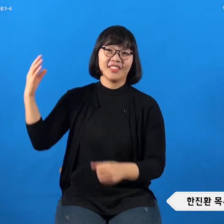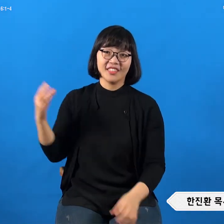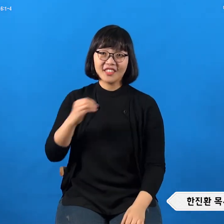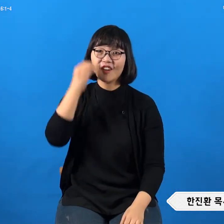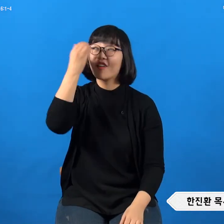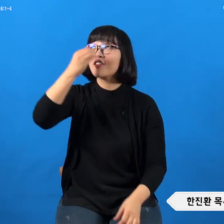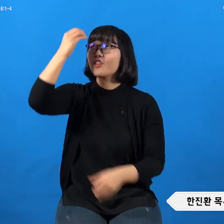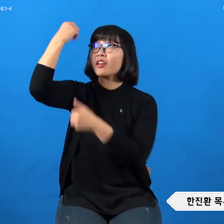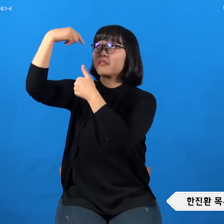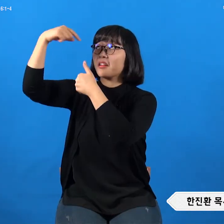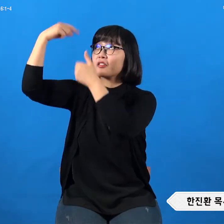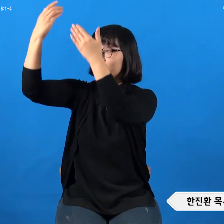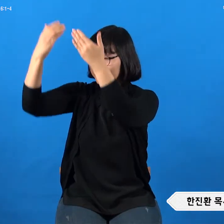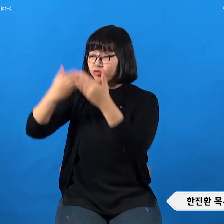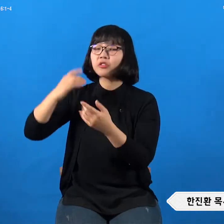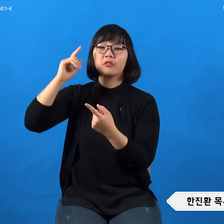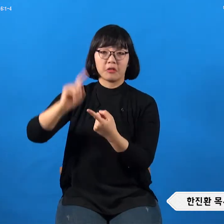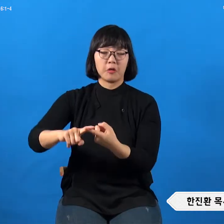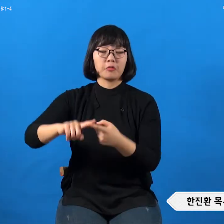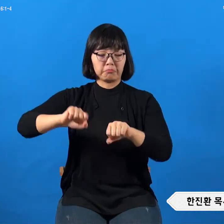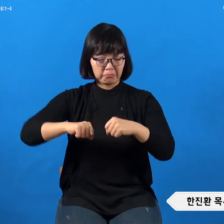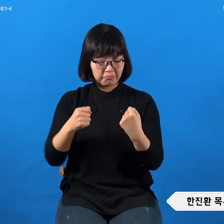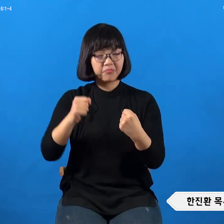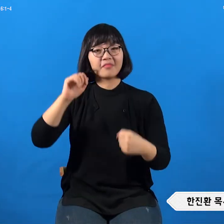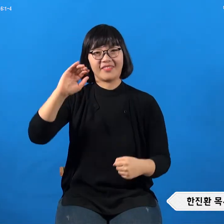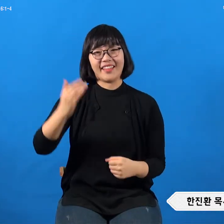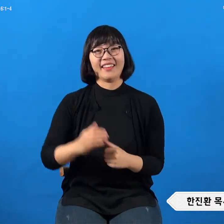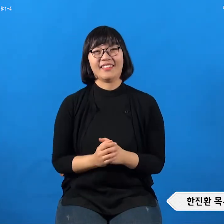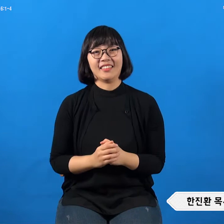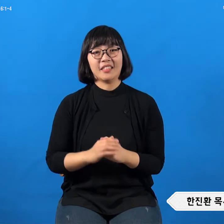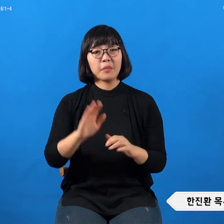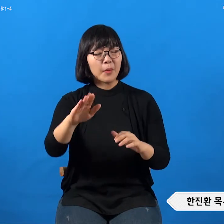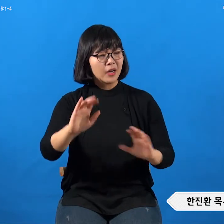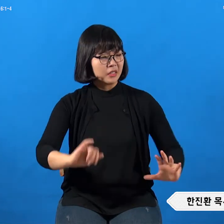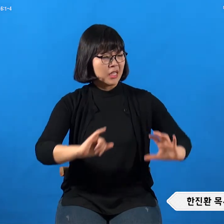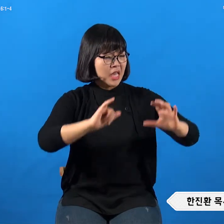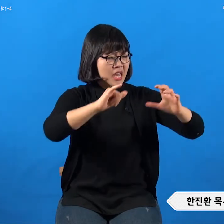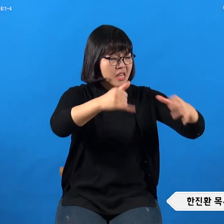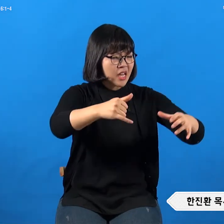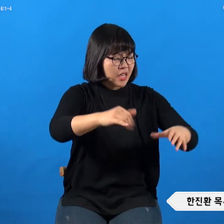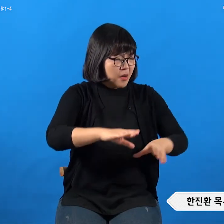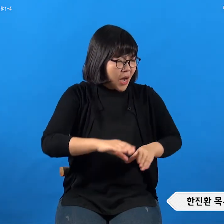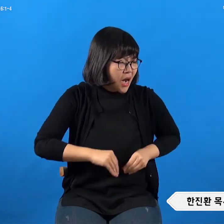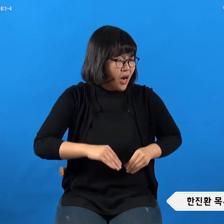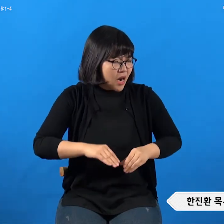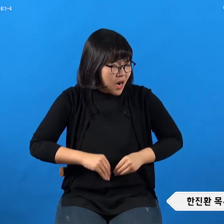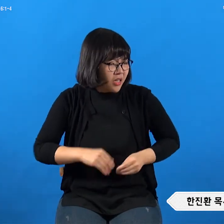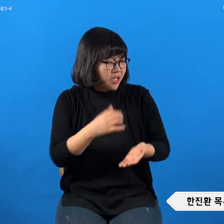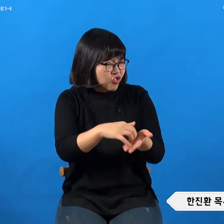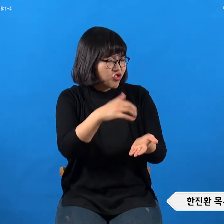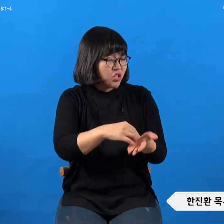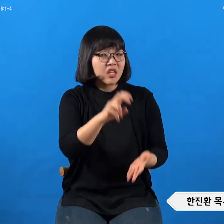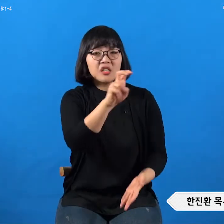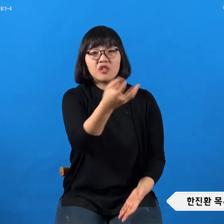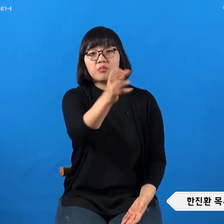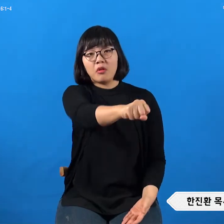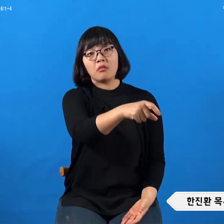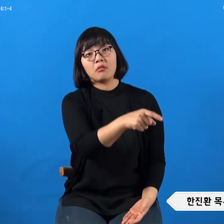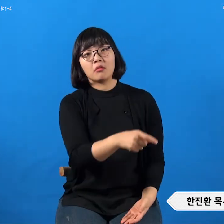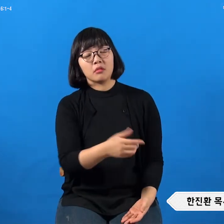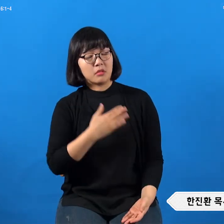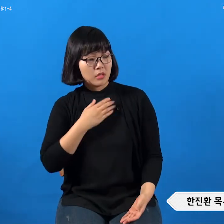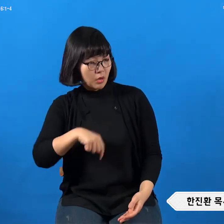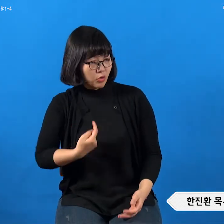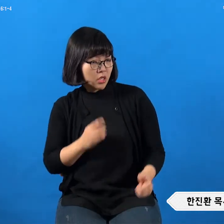대로 하면 됩니다. 이 세상에 굶고 있는 사람들이 20억은 되는데 이 사람들을 다 어떻게 할꼬?